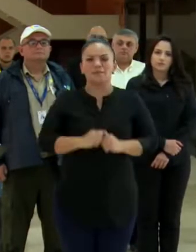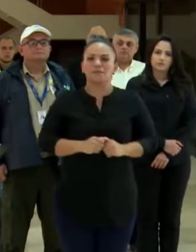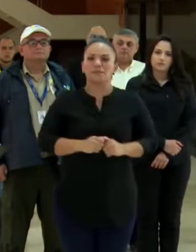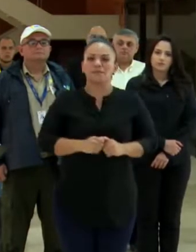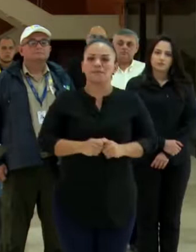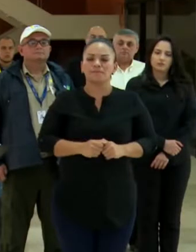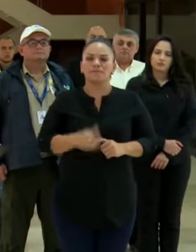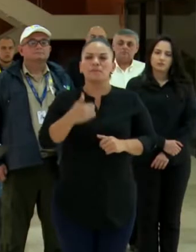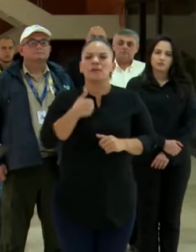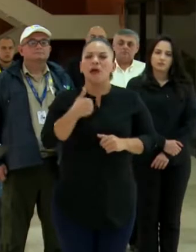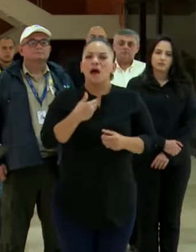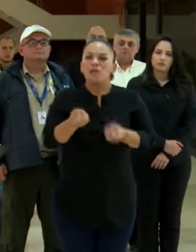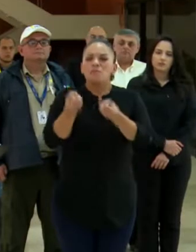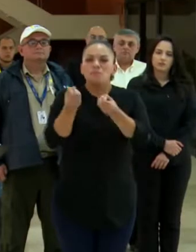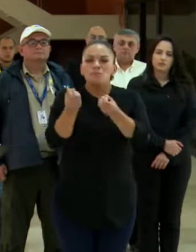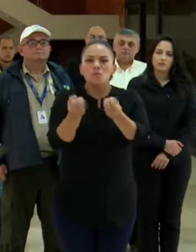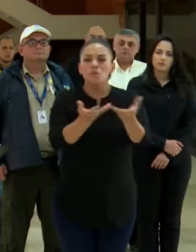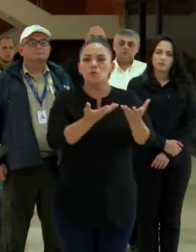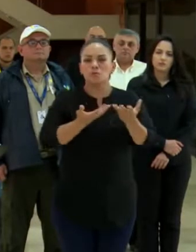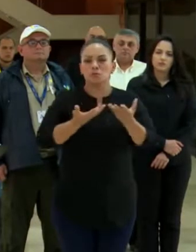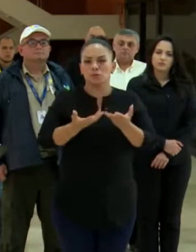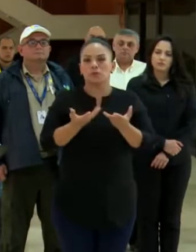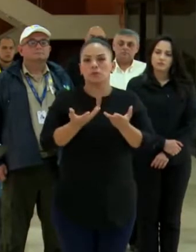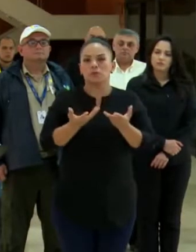gran cantidad de